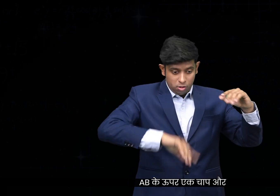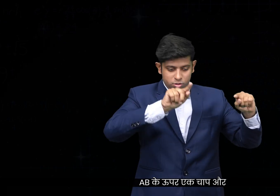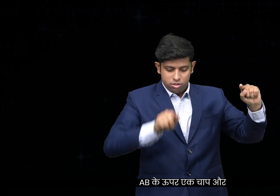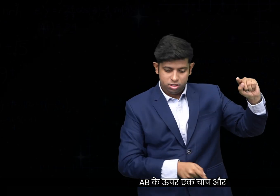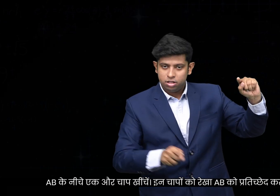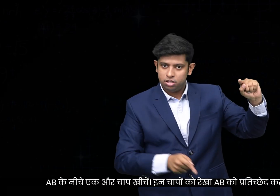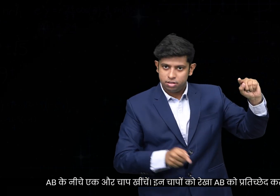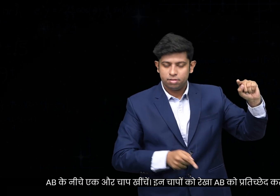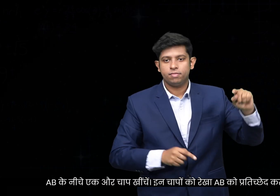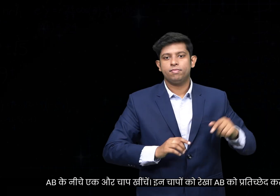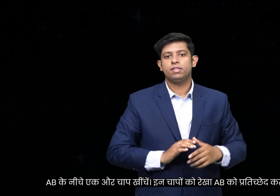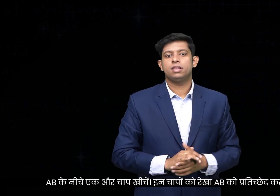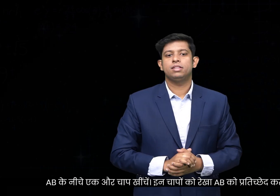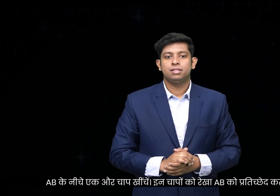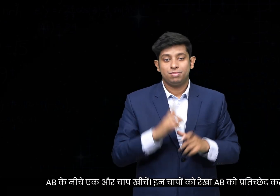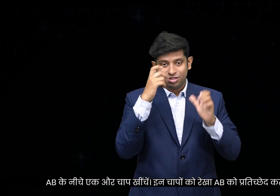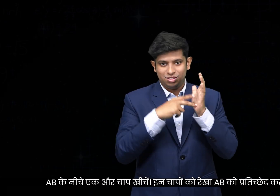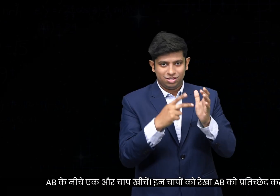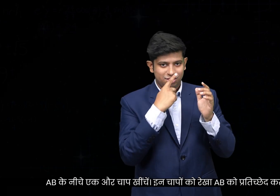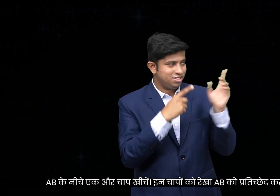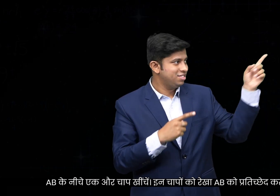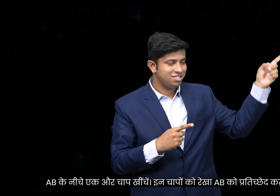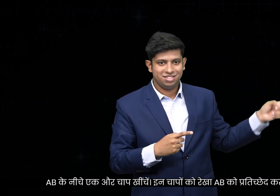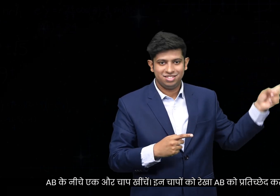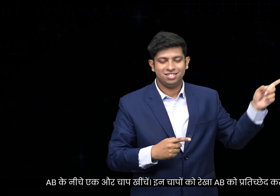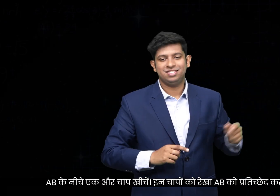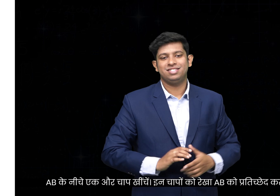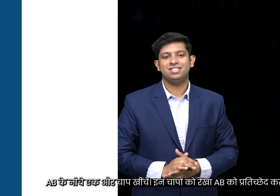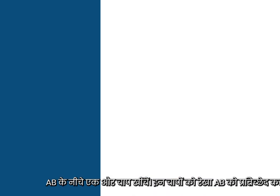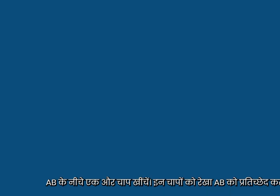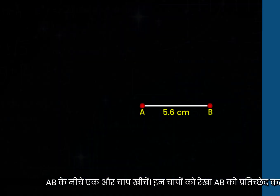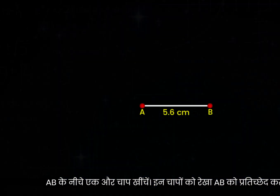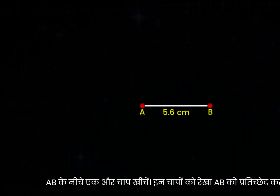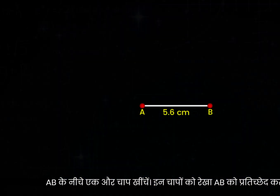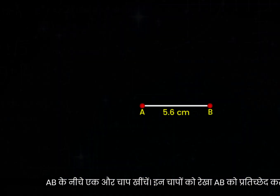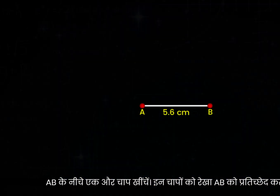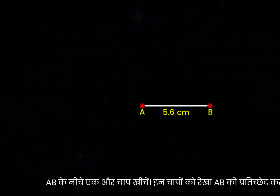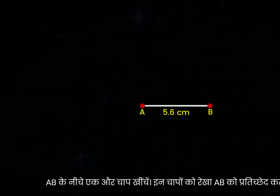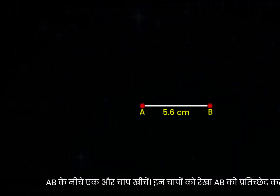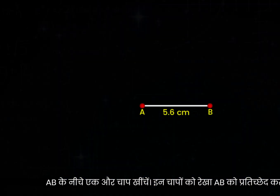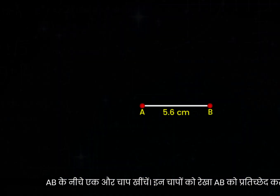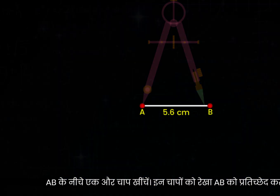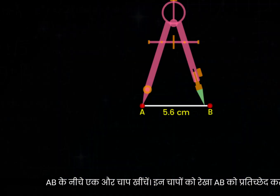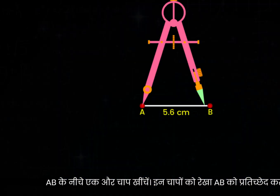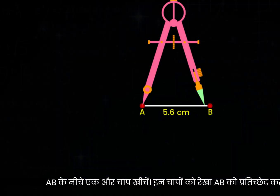छाप और AB के नीचे एक और छाप खींचे। इन छापों को रेखा AB